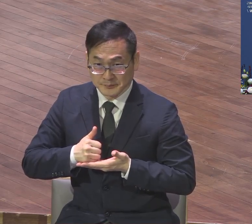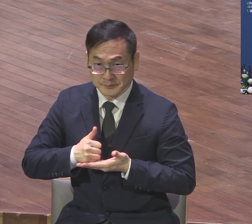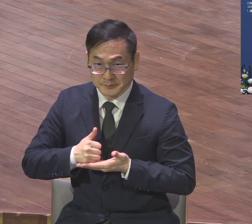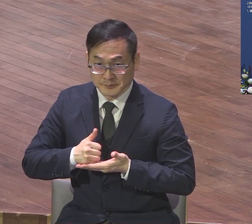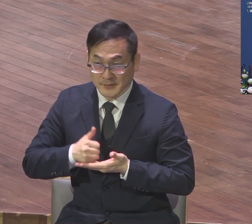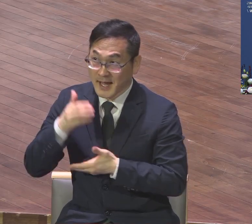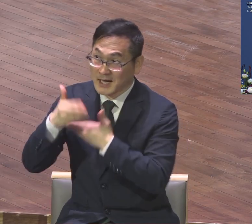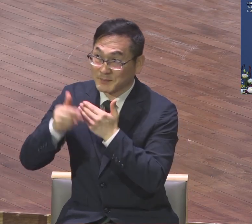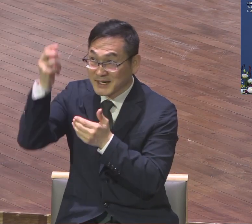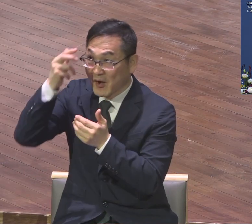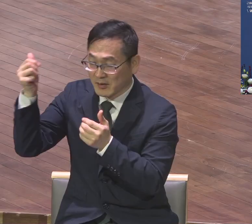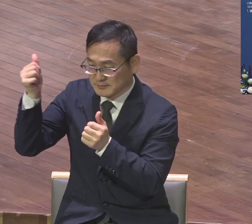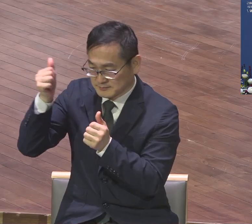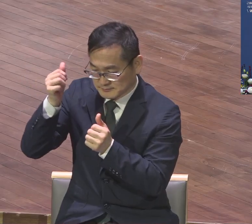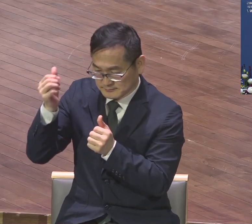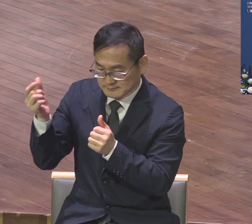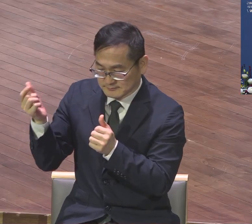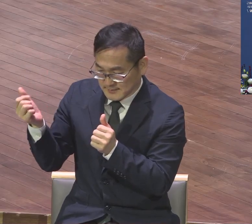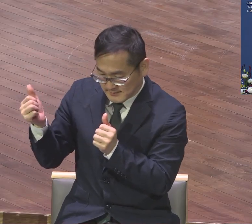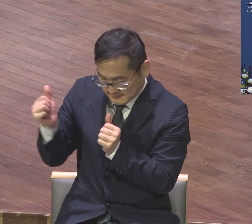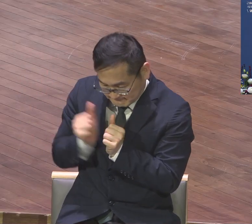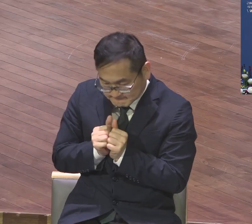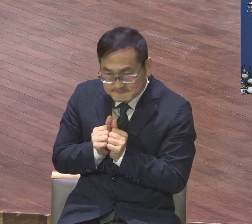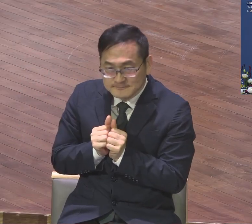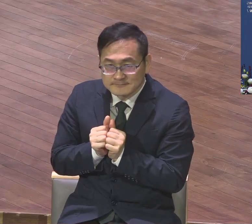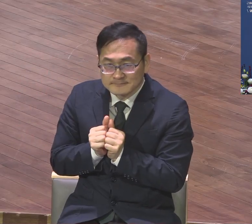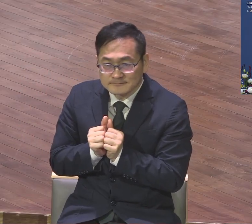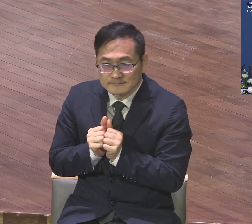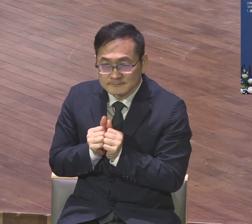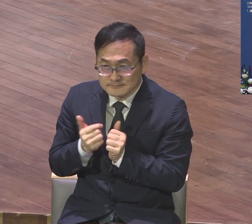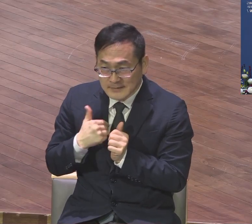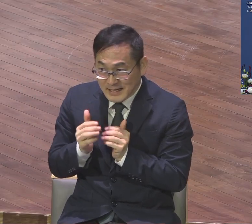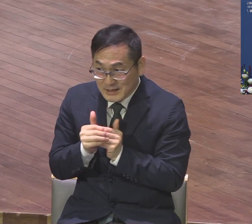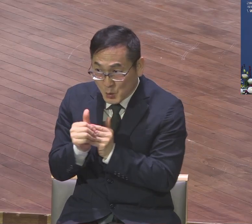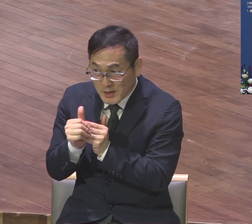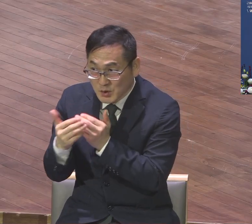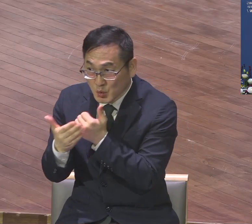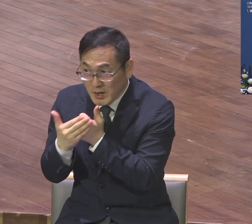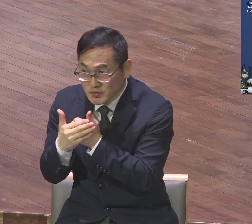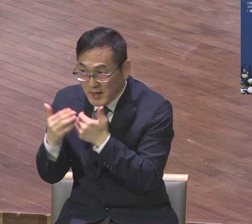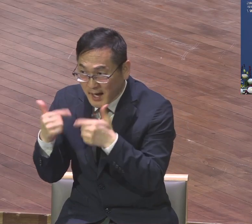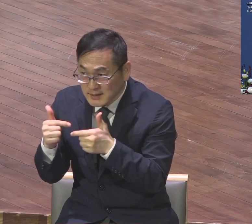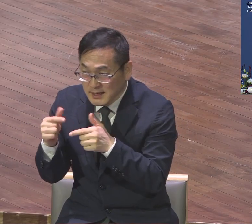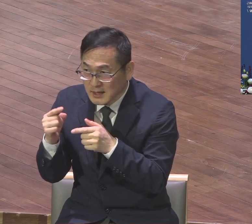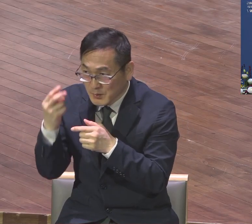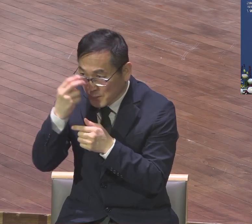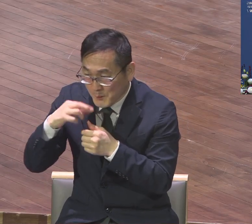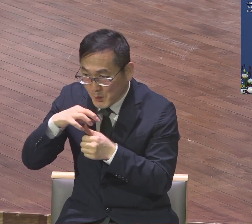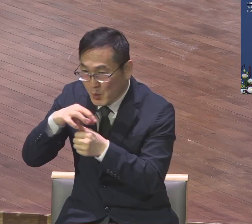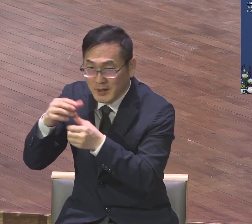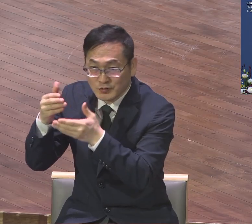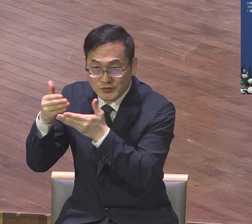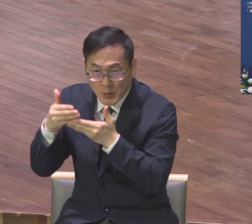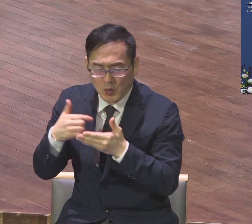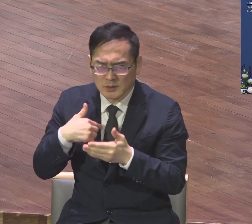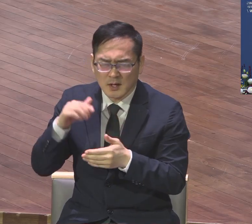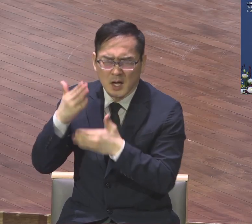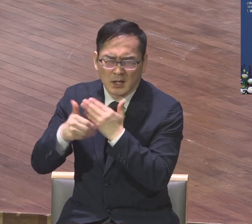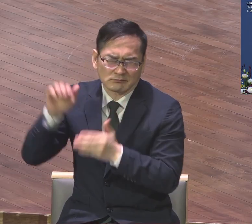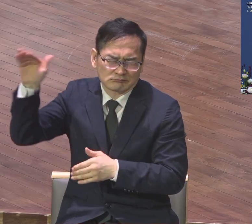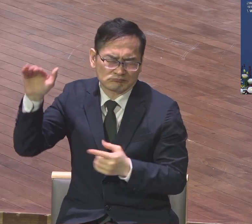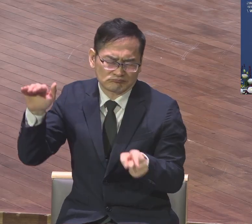계시면서 실업자같이 앉아 계신 것이 아니라 그분이 나를 인도해 주시고 그분께 기도하면 내게 힘을 주시고 그분께 기도했더니